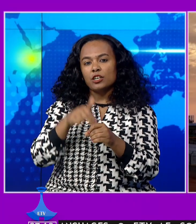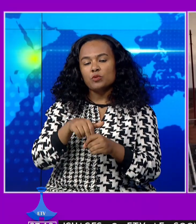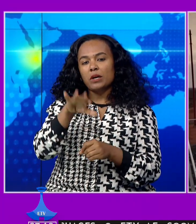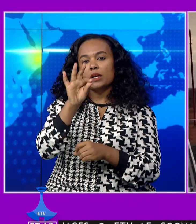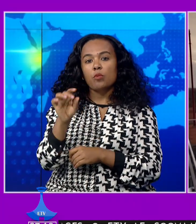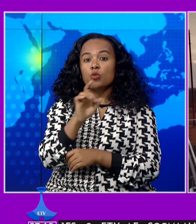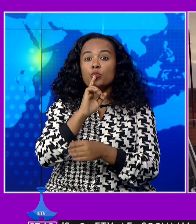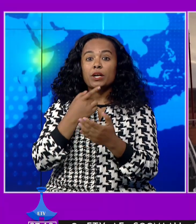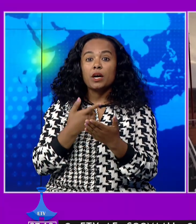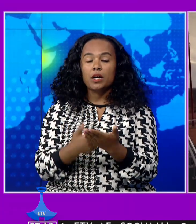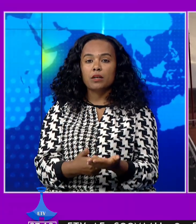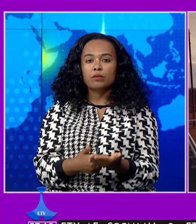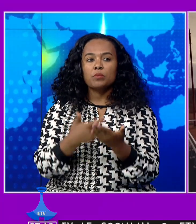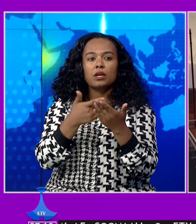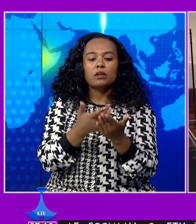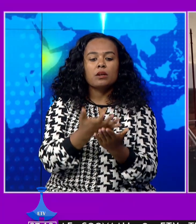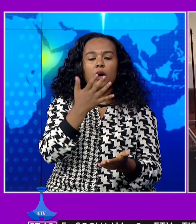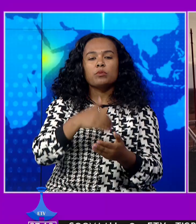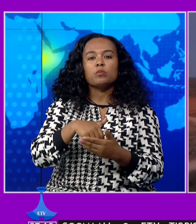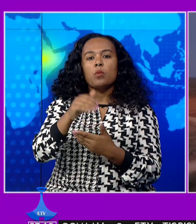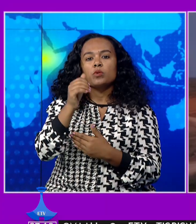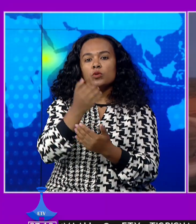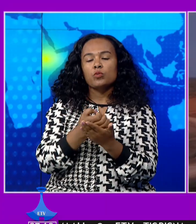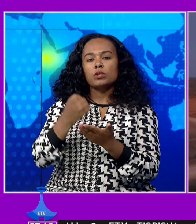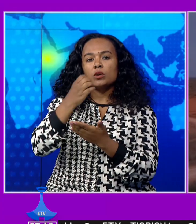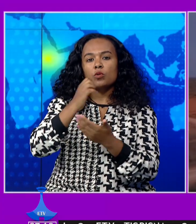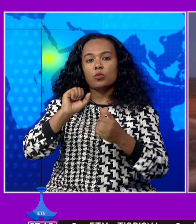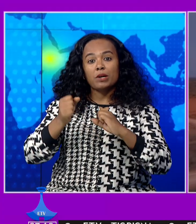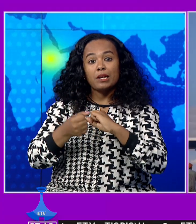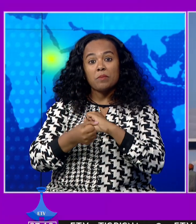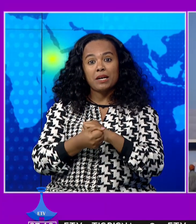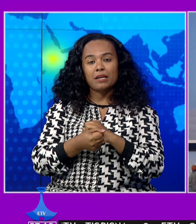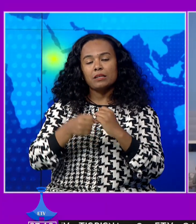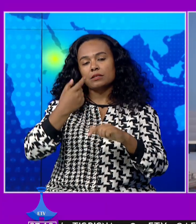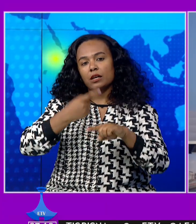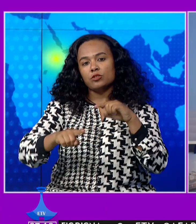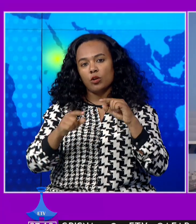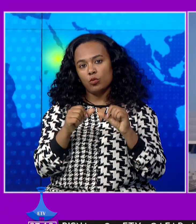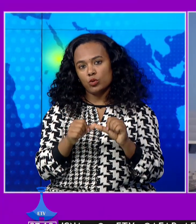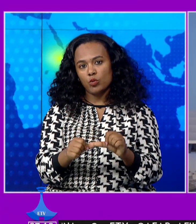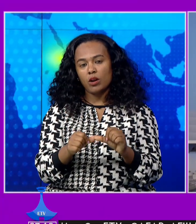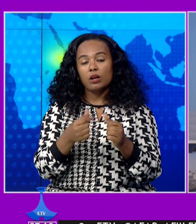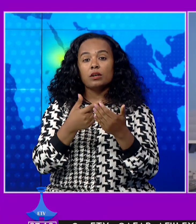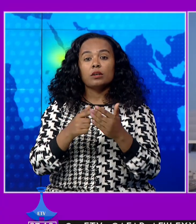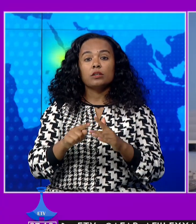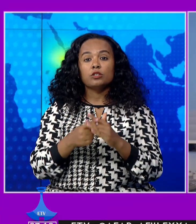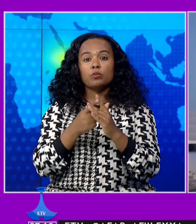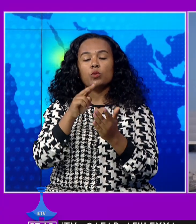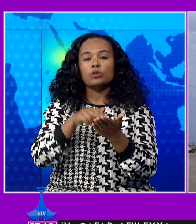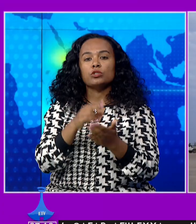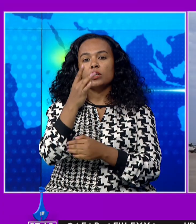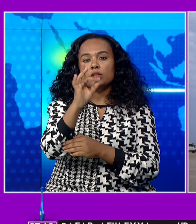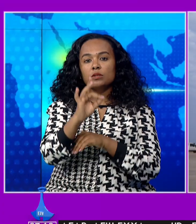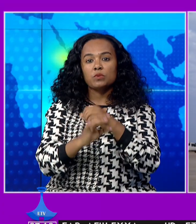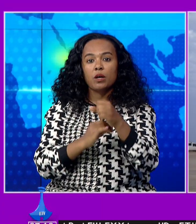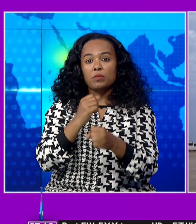መሆኑ ቢረጋገጥም ይህንን ሀብት በማውጣት ወደ ኢኮኖሚ ሞተርነት ለመቀየር ሳይቻል ቆይቷል። ይህ የተጀመረው